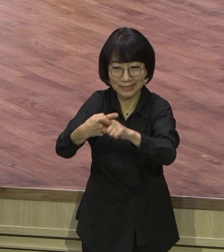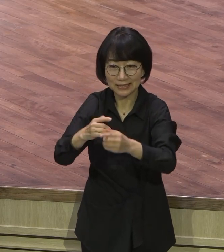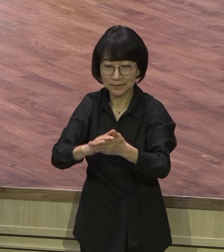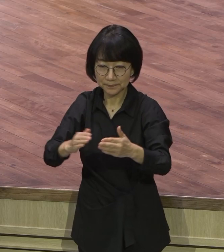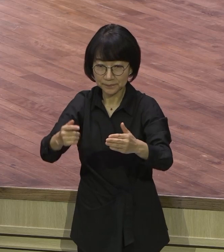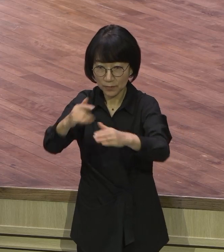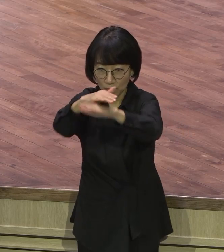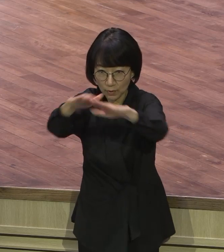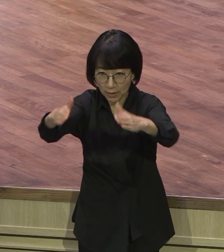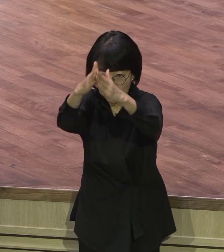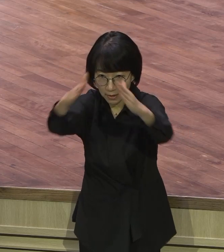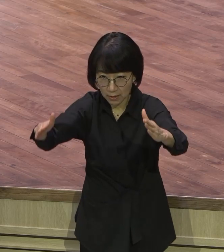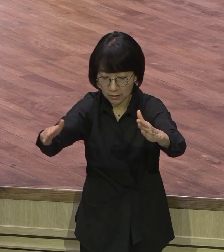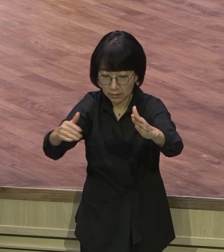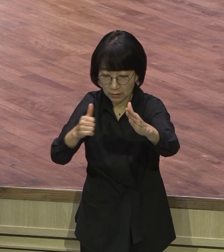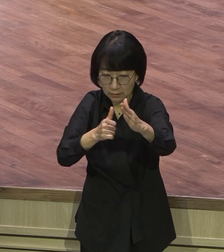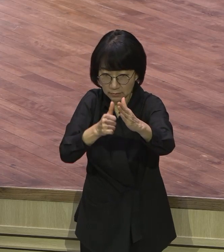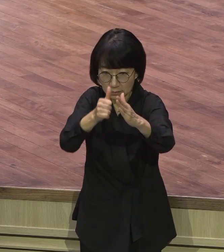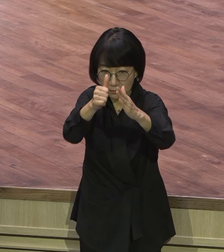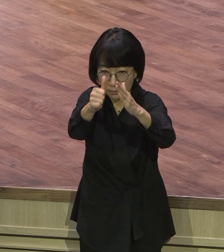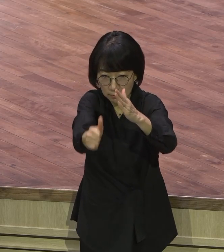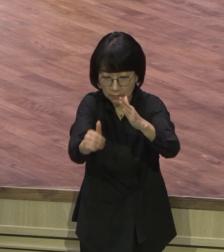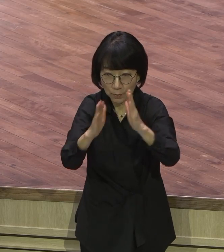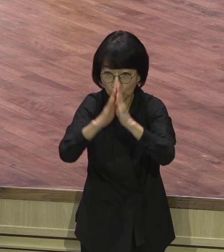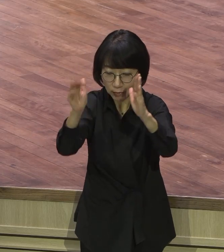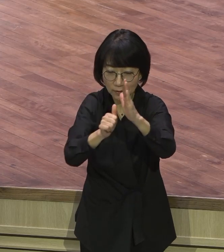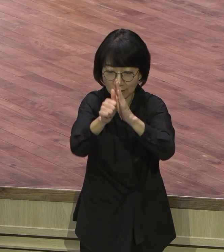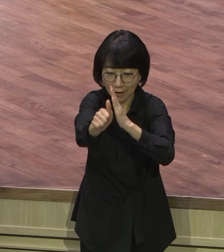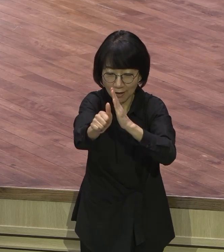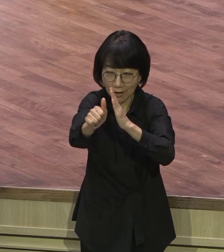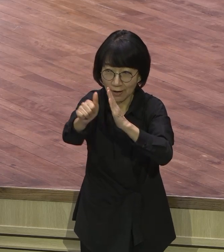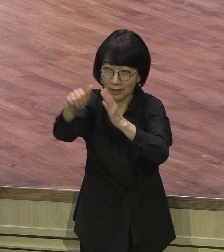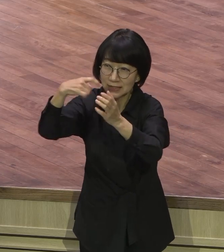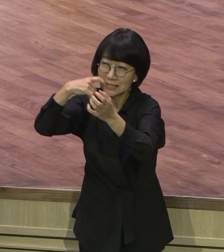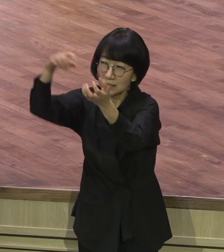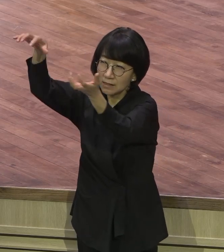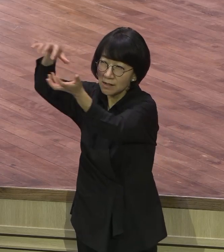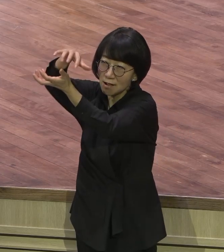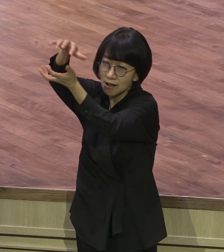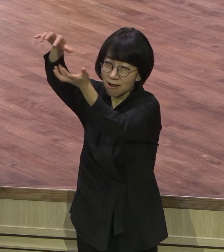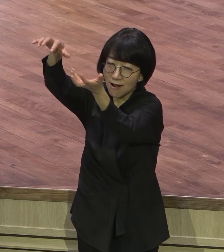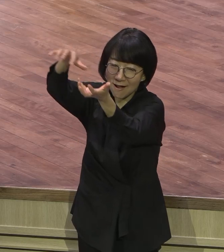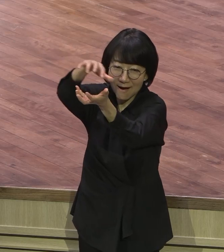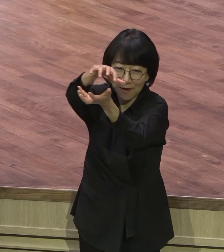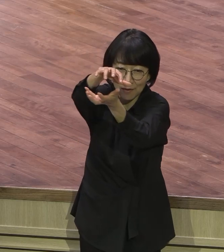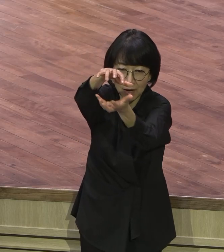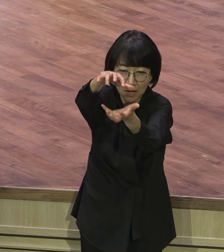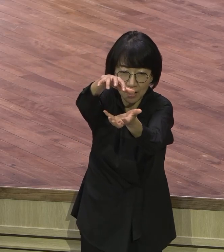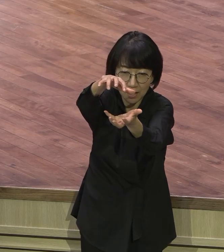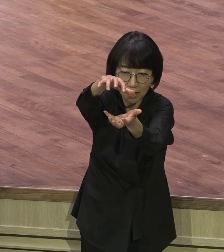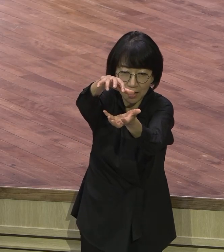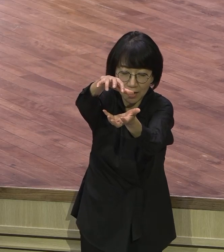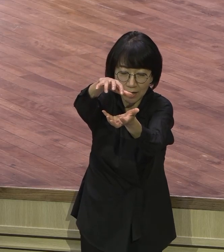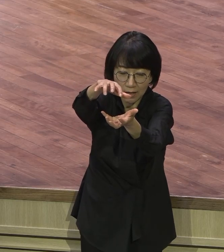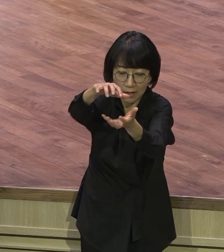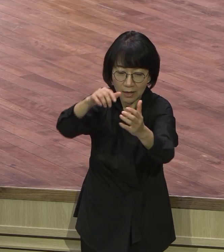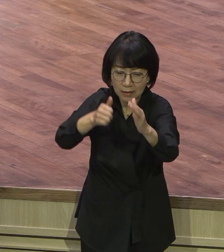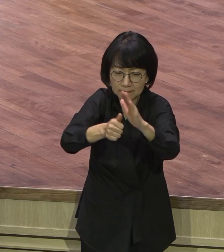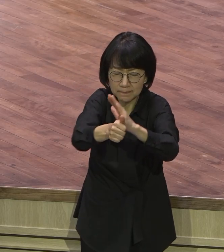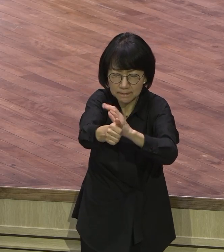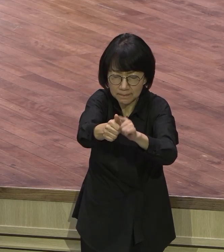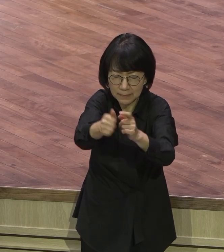하나님이 나오고 하나님과 모세가 만나는 모세가 해막 안에서 하나님과 깊은 영적 교제를